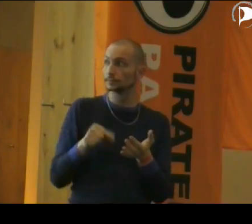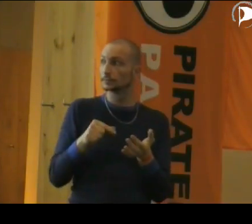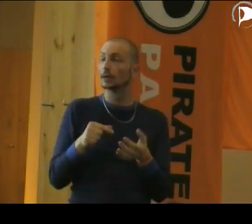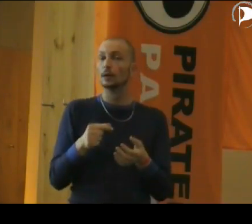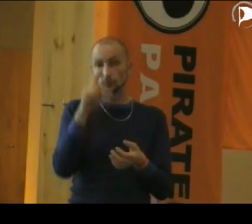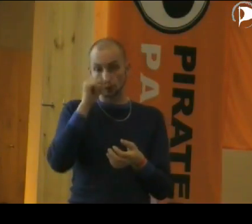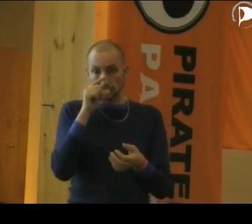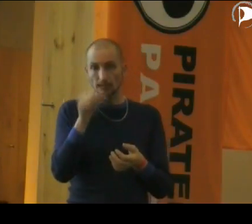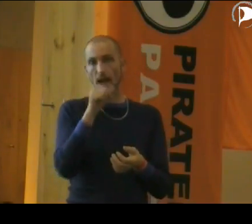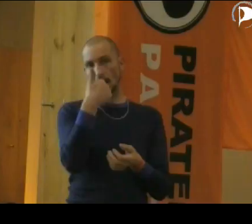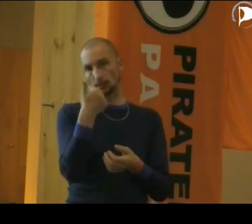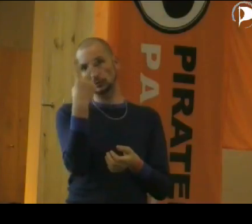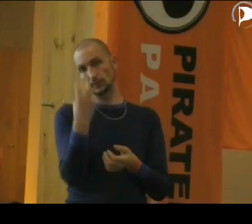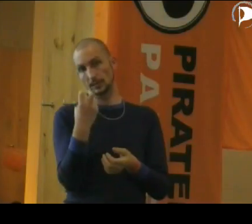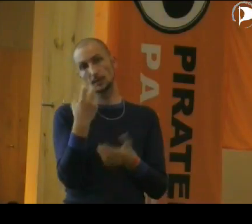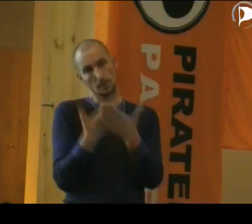25